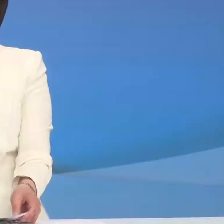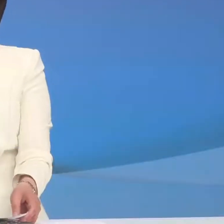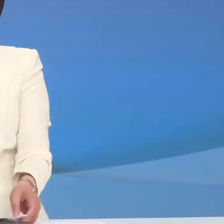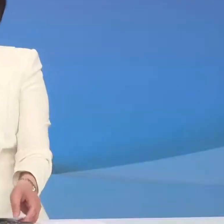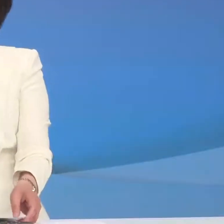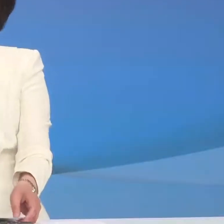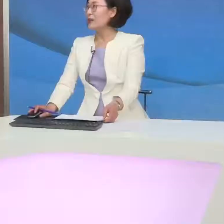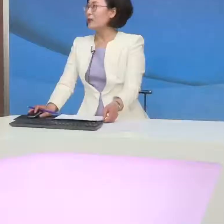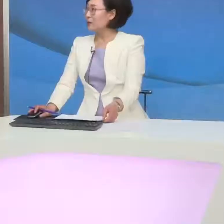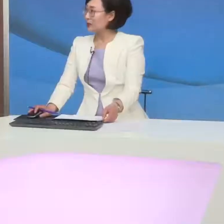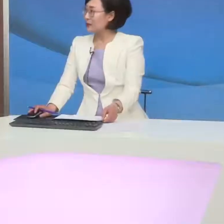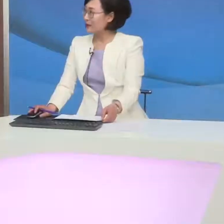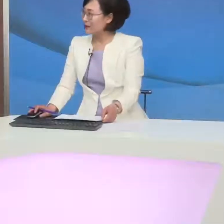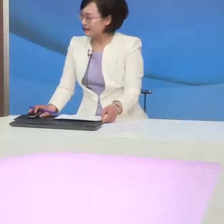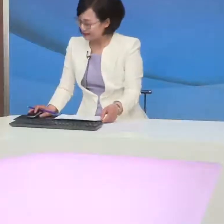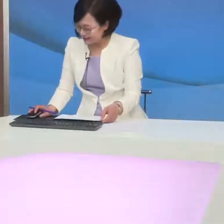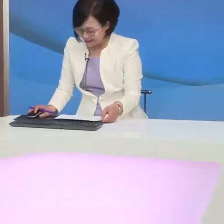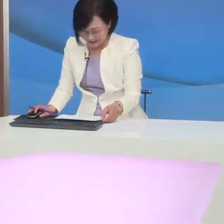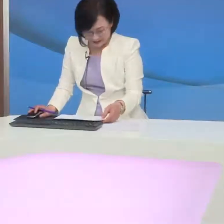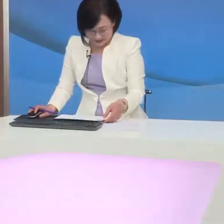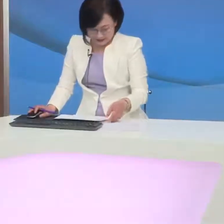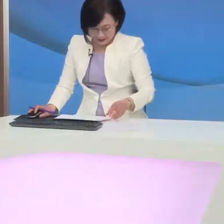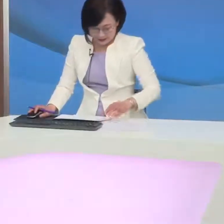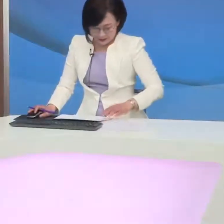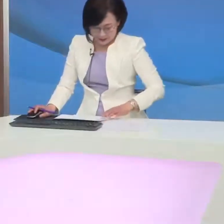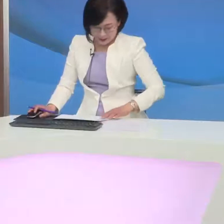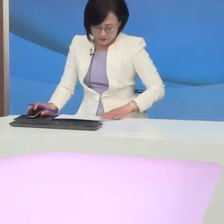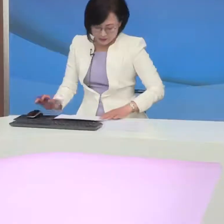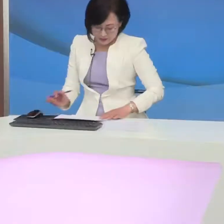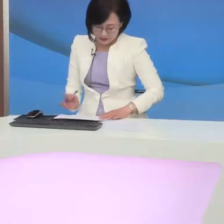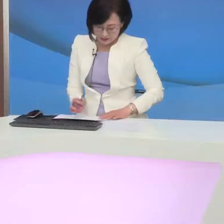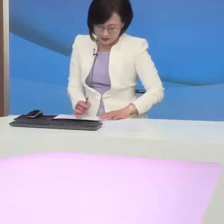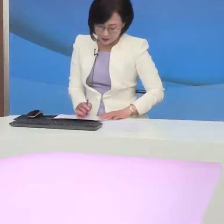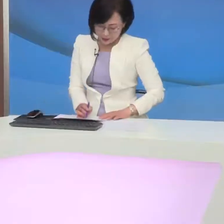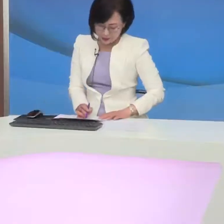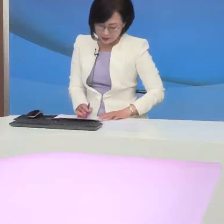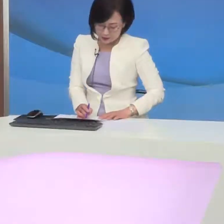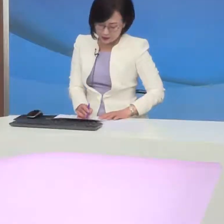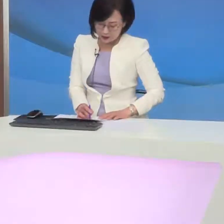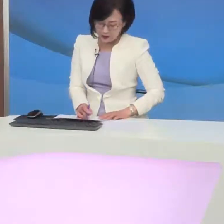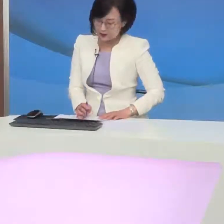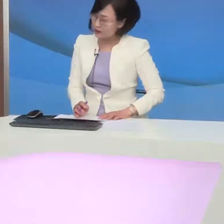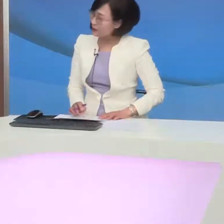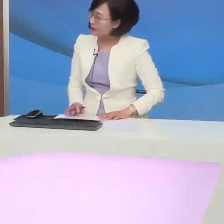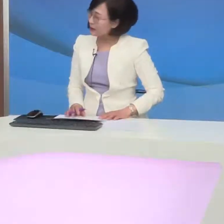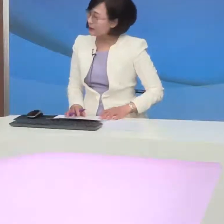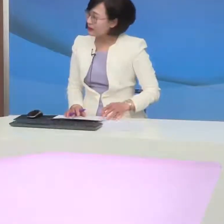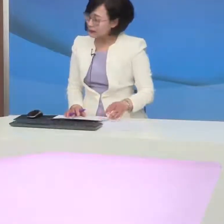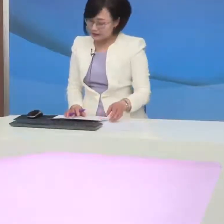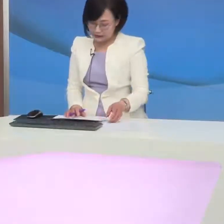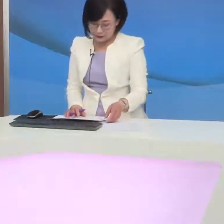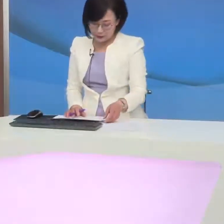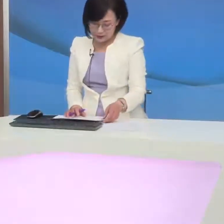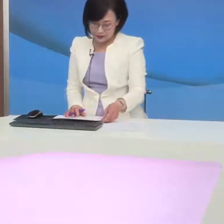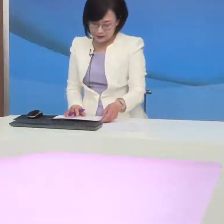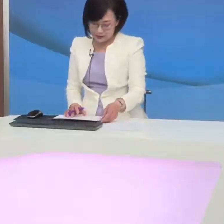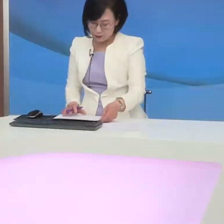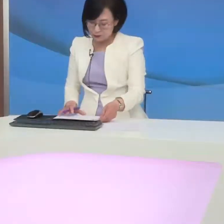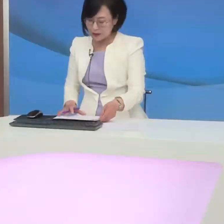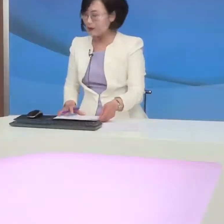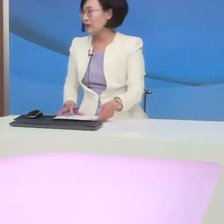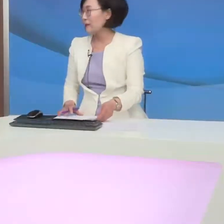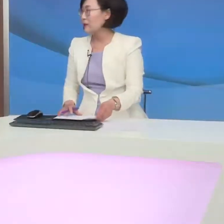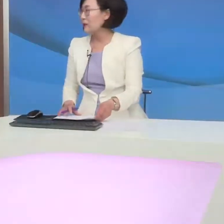나눠보겠습니다. 김종혁 기자, 어서 오십시오. 예, 안녕하십니까. 허태정 대전시장이 코로나19와 관련해서 2차